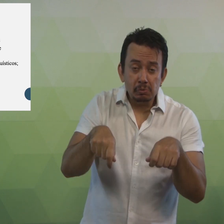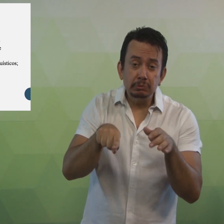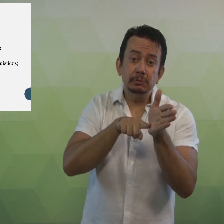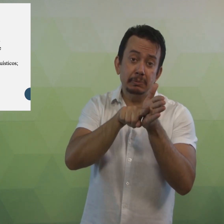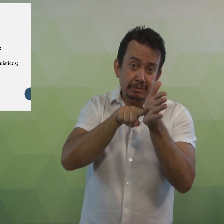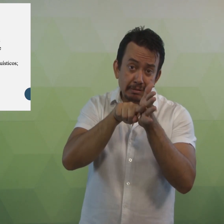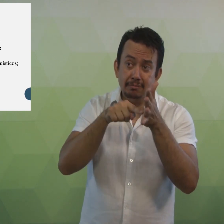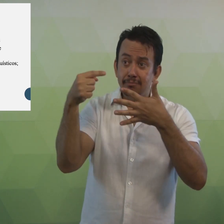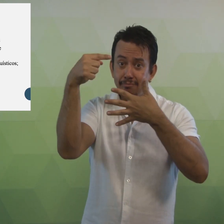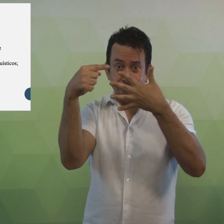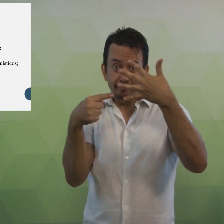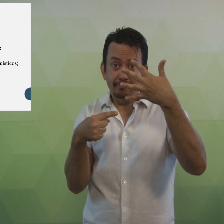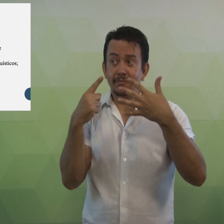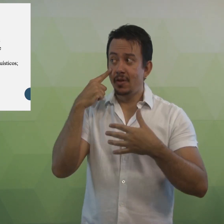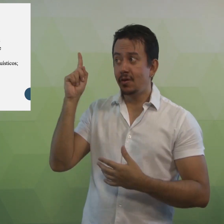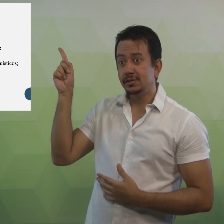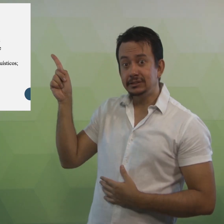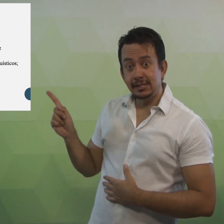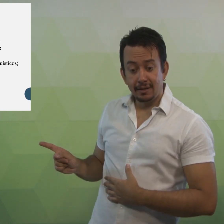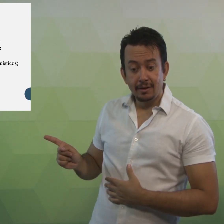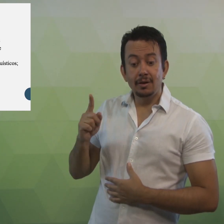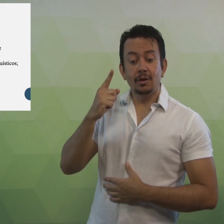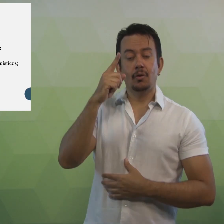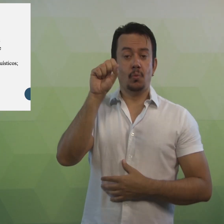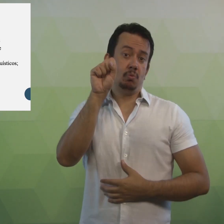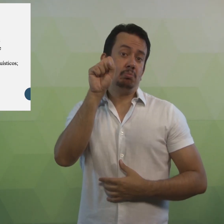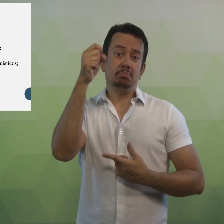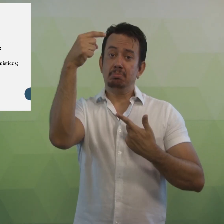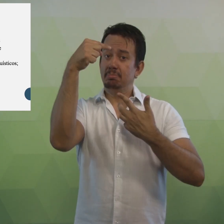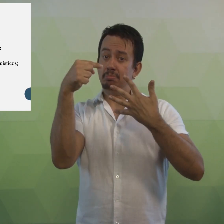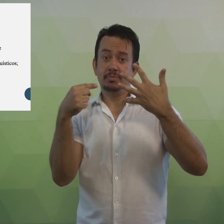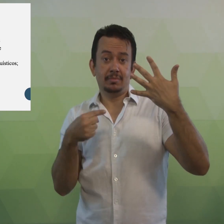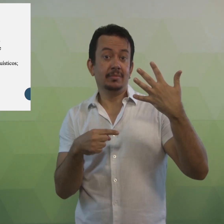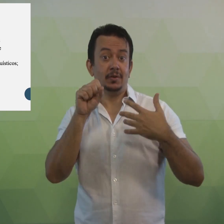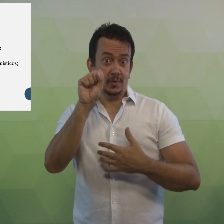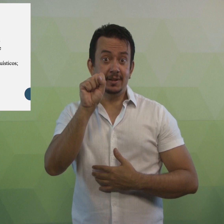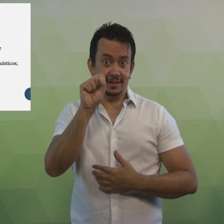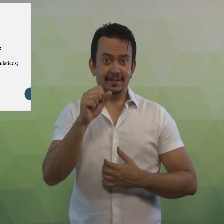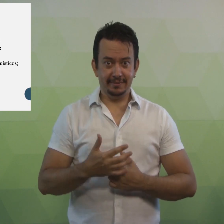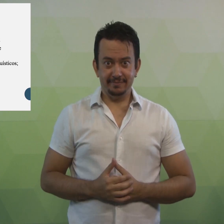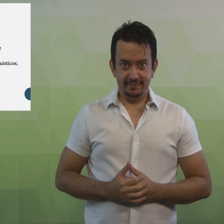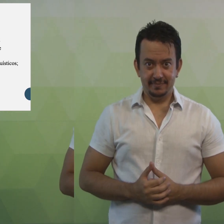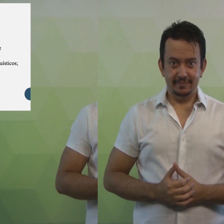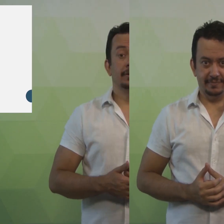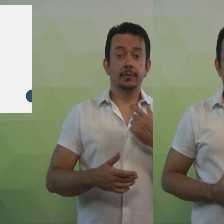na psicolinguística. Vocês podem estar pesquisando cada um deles para aprenderem mais profundamente.